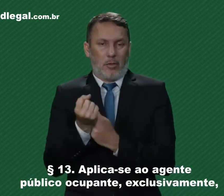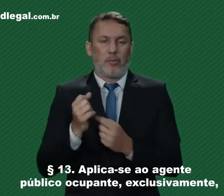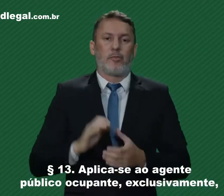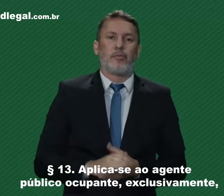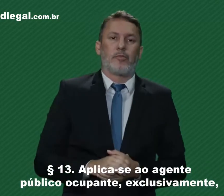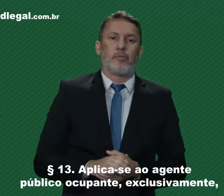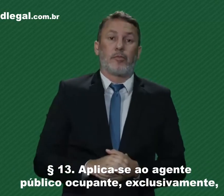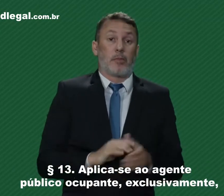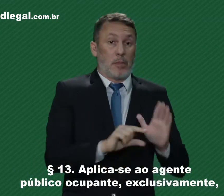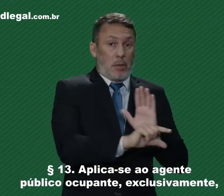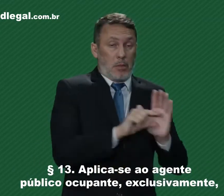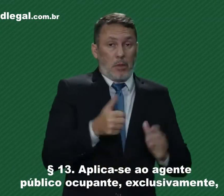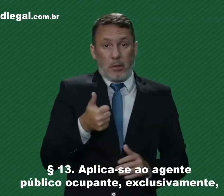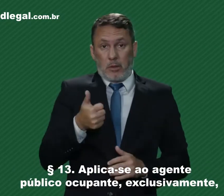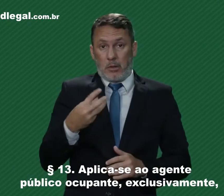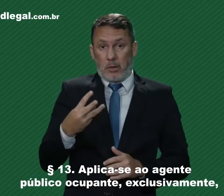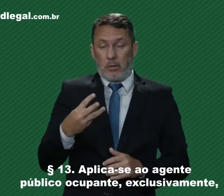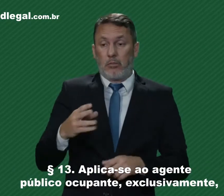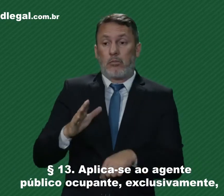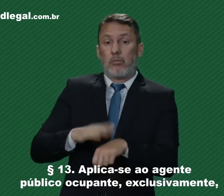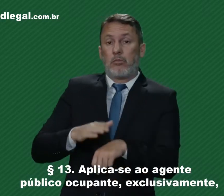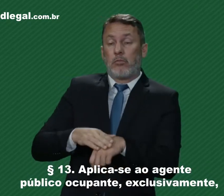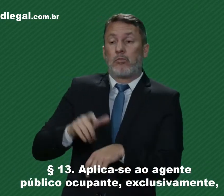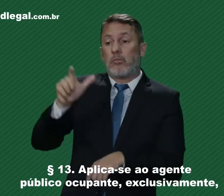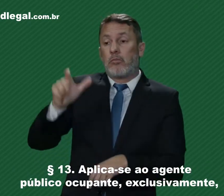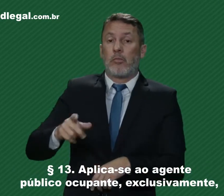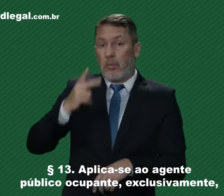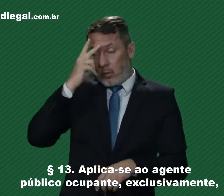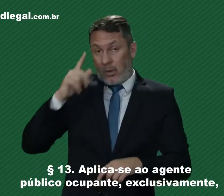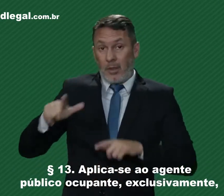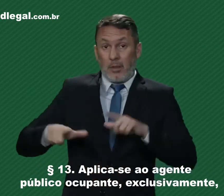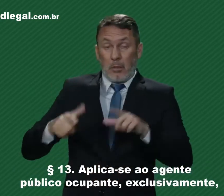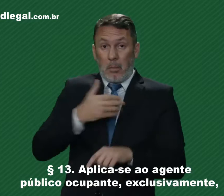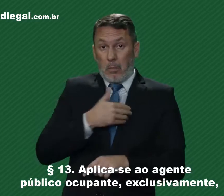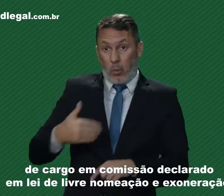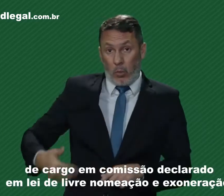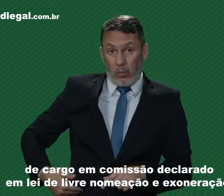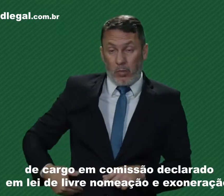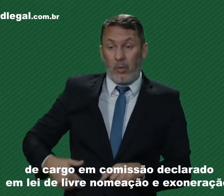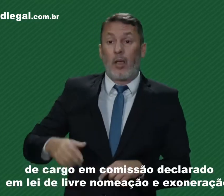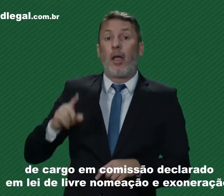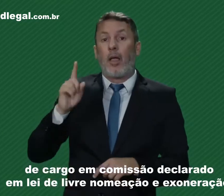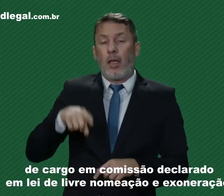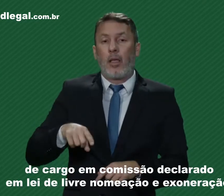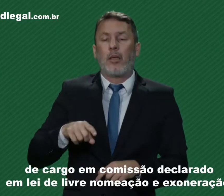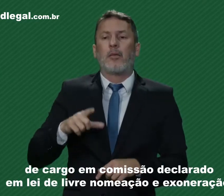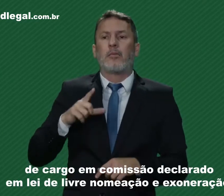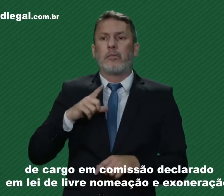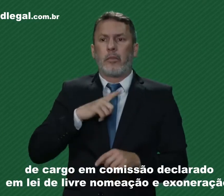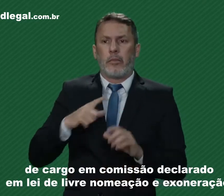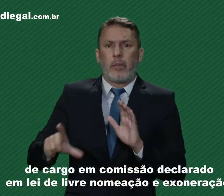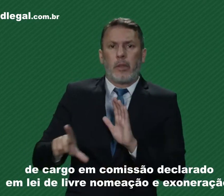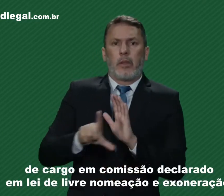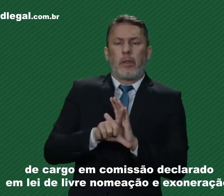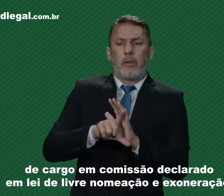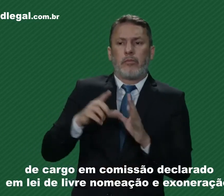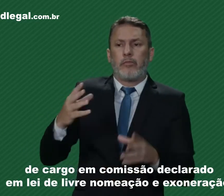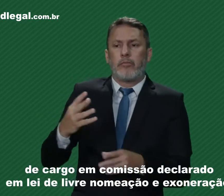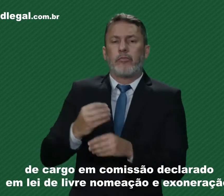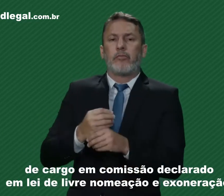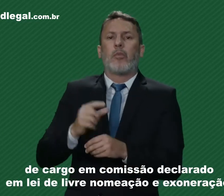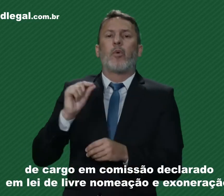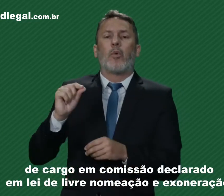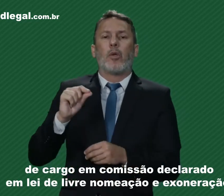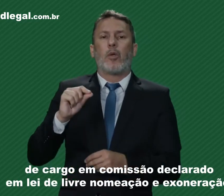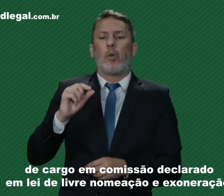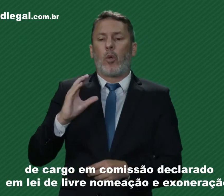Parágrafo 13. Aplica-se ao agente público ocupante exclusivamente de cargo em comissão declarado em lei de livre